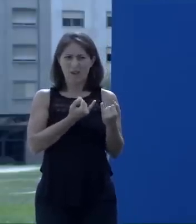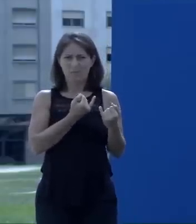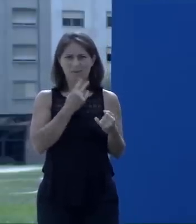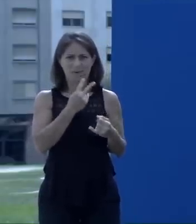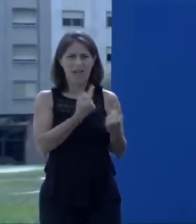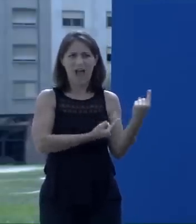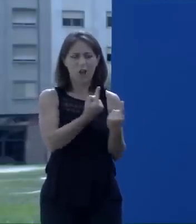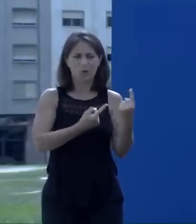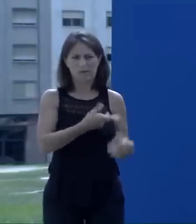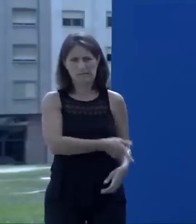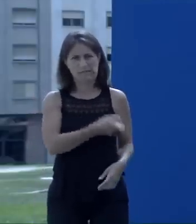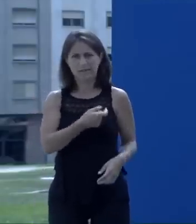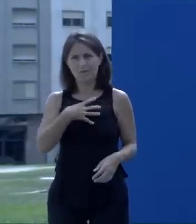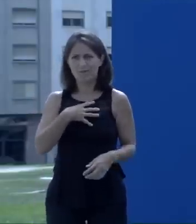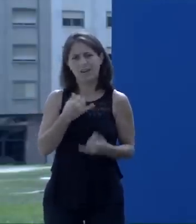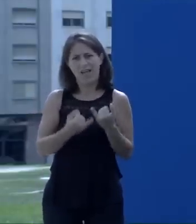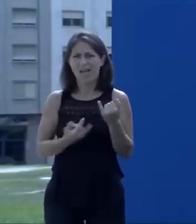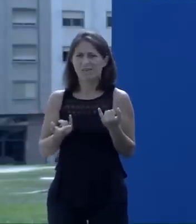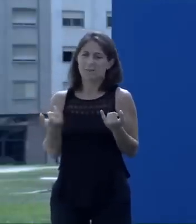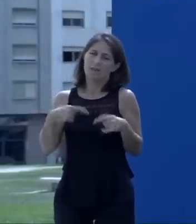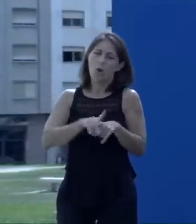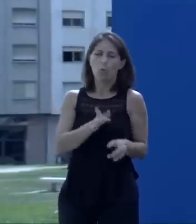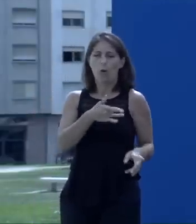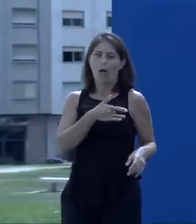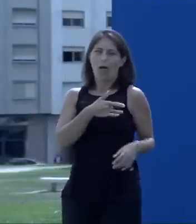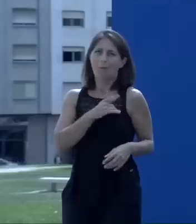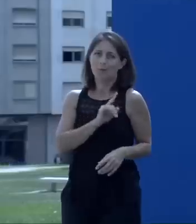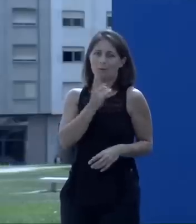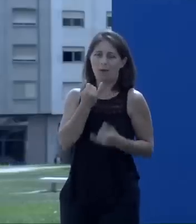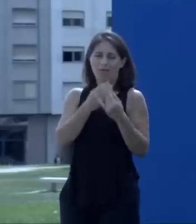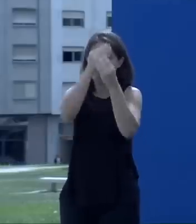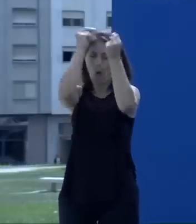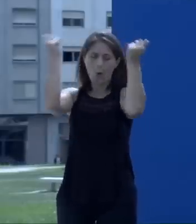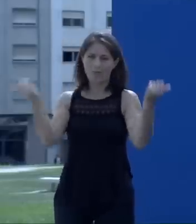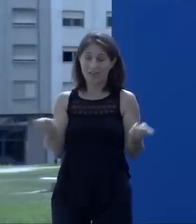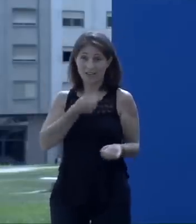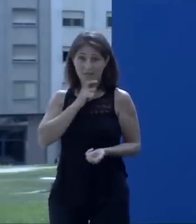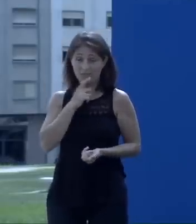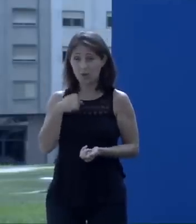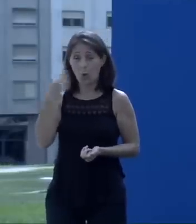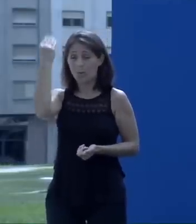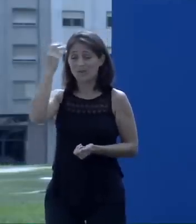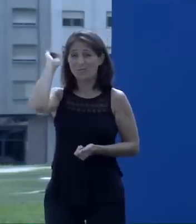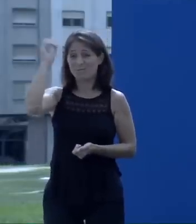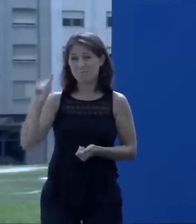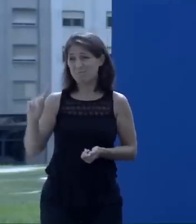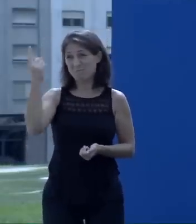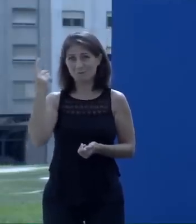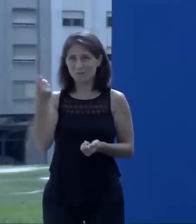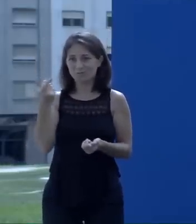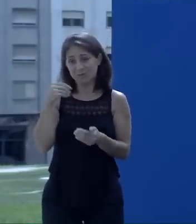os amoriños primeiros son moi malos de olvidar, e os primeiros mítines eu creo que é algo que non se esquece na vida. Por eso é un